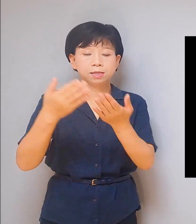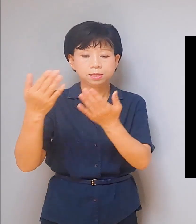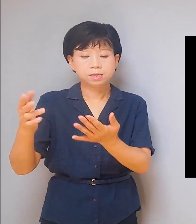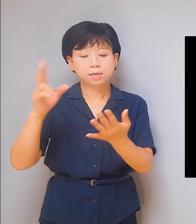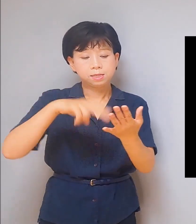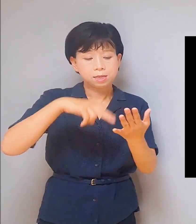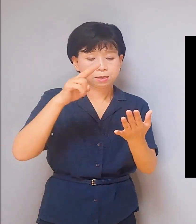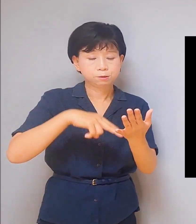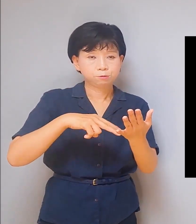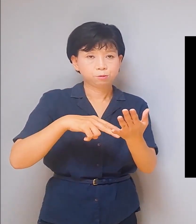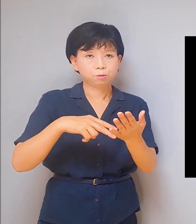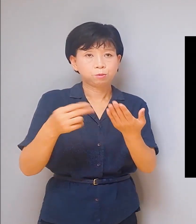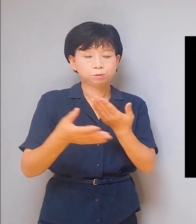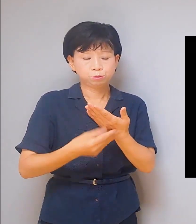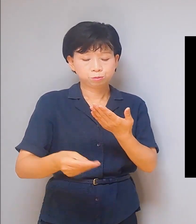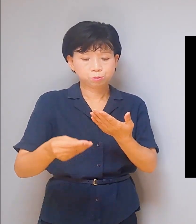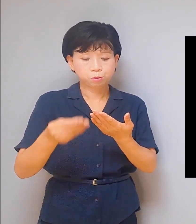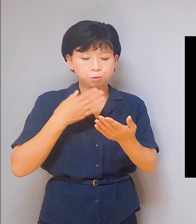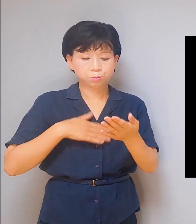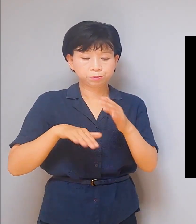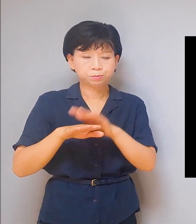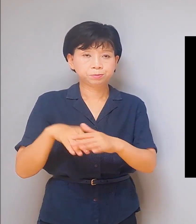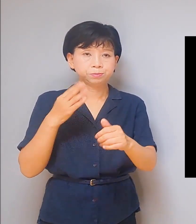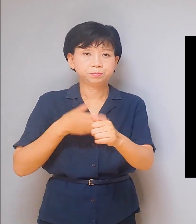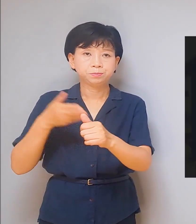목요 전도는 사랑마을입니다.